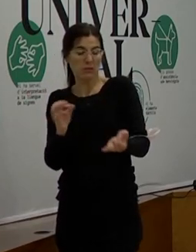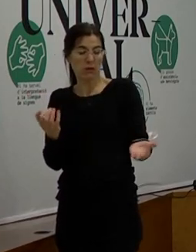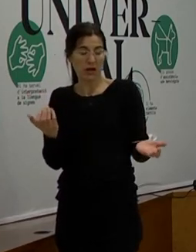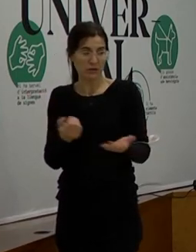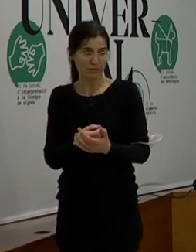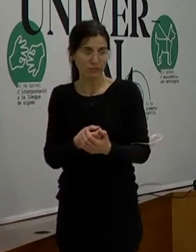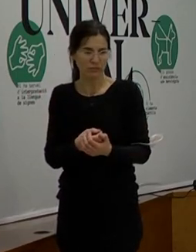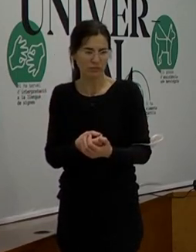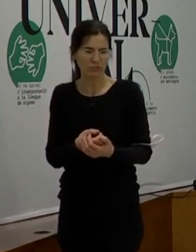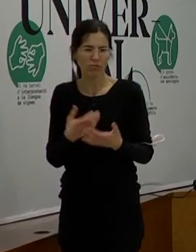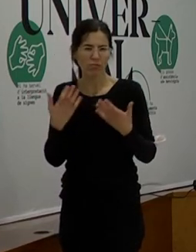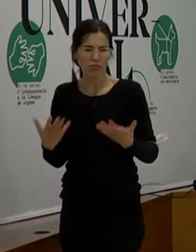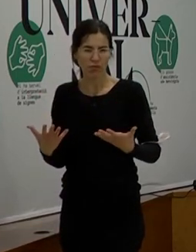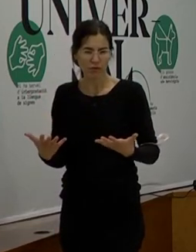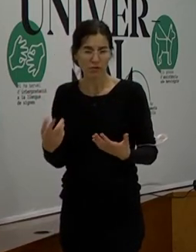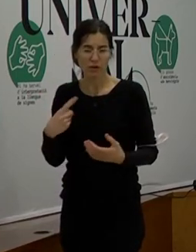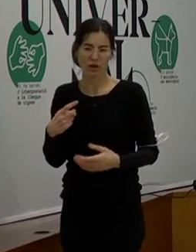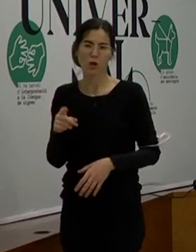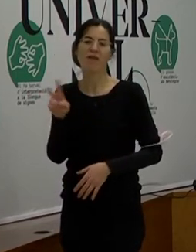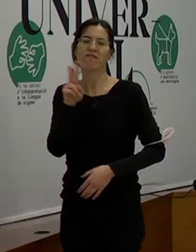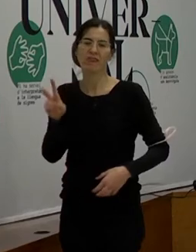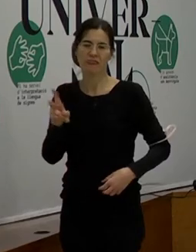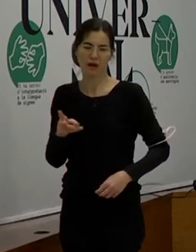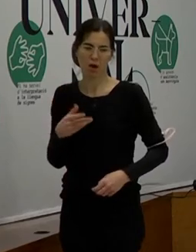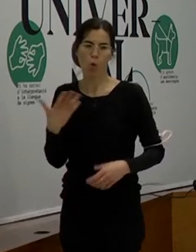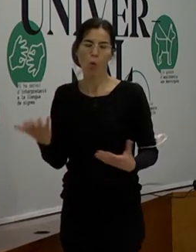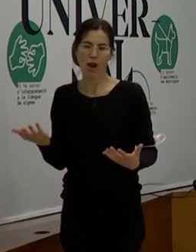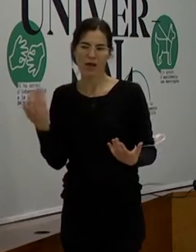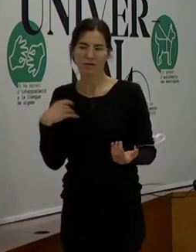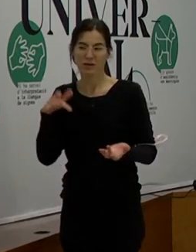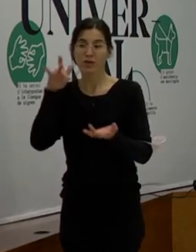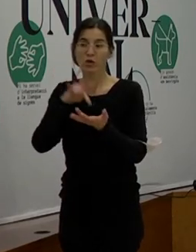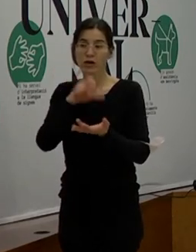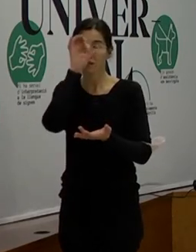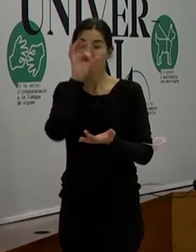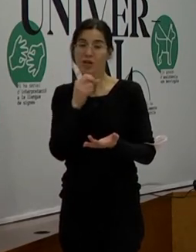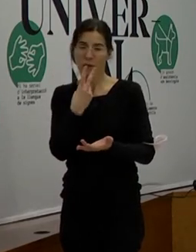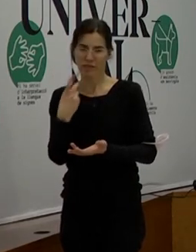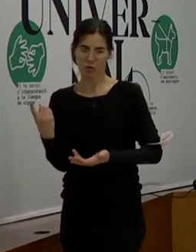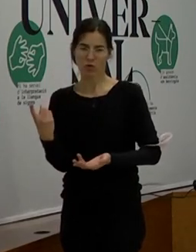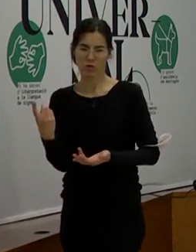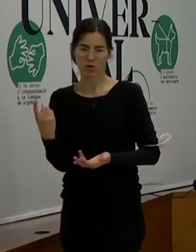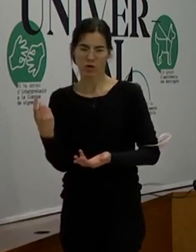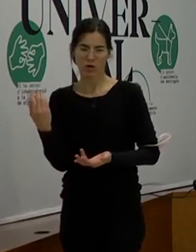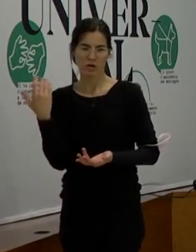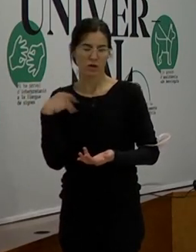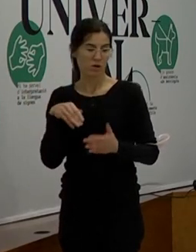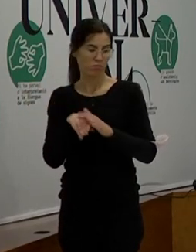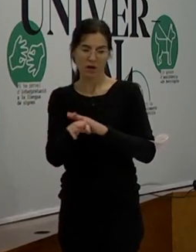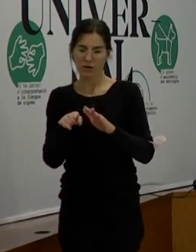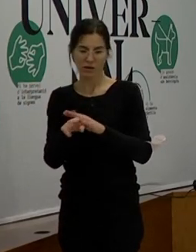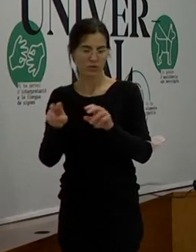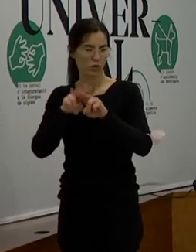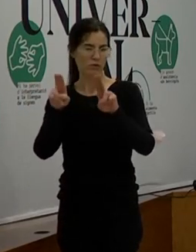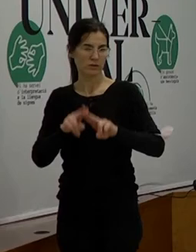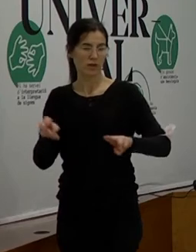Però ara tenim un avantatge, que estem al segle XXI, i aquesta frase és mia, i